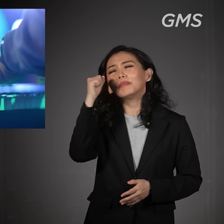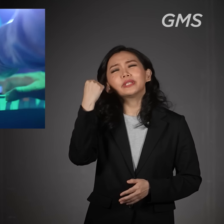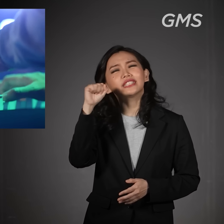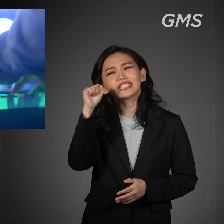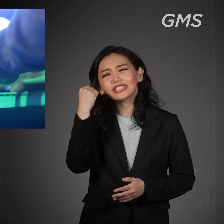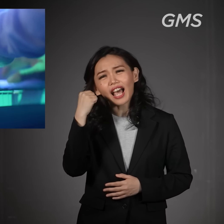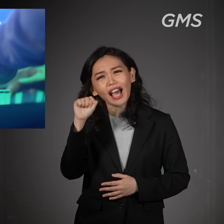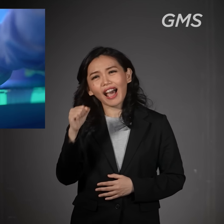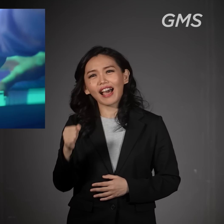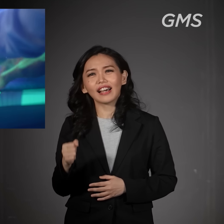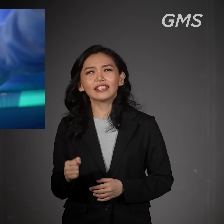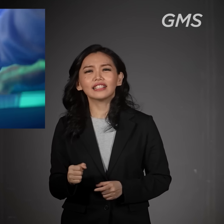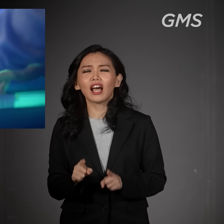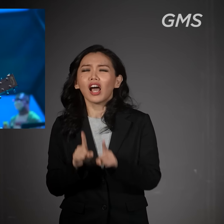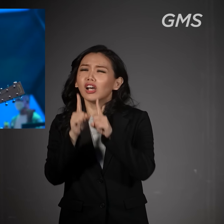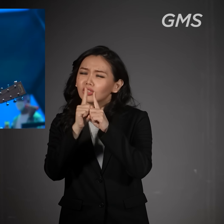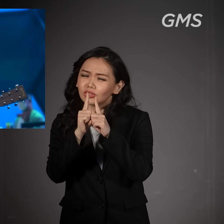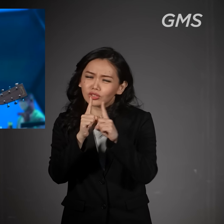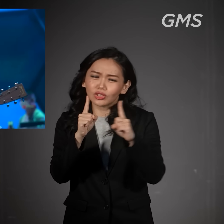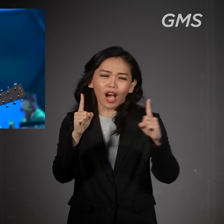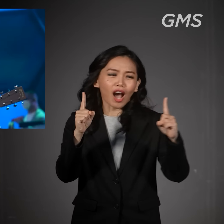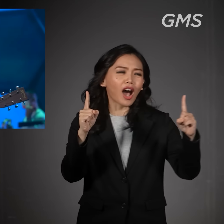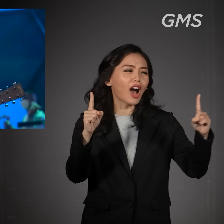Tuhan. Oh,